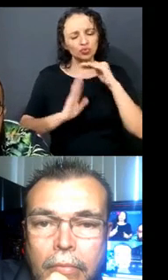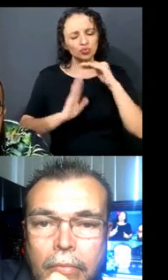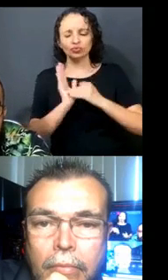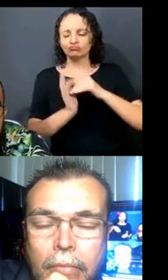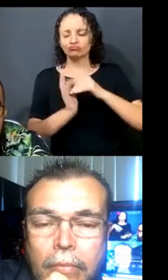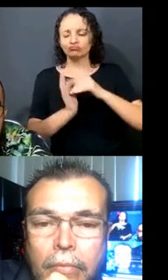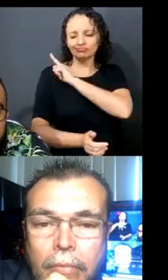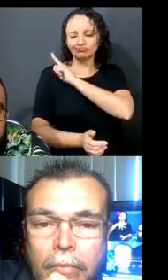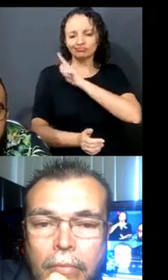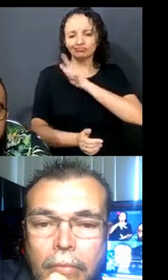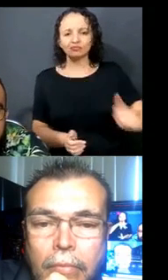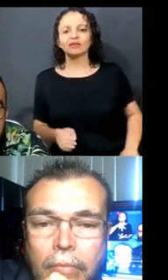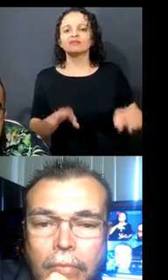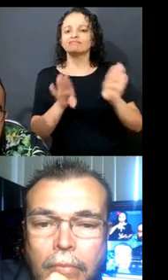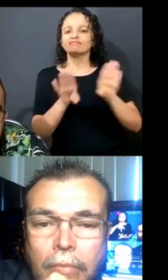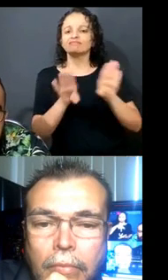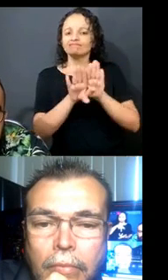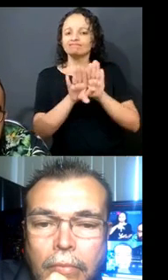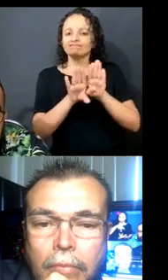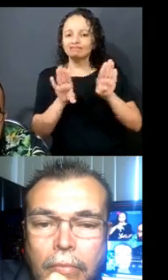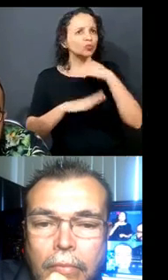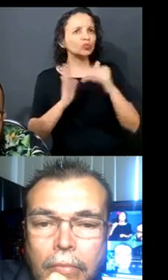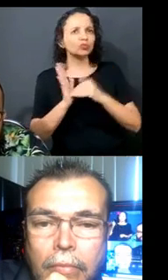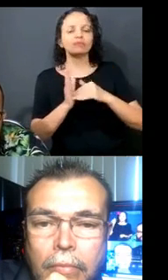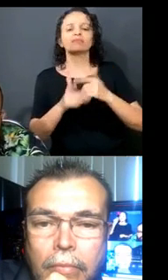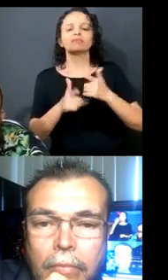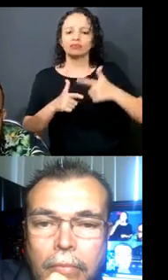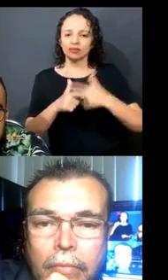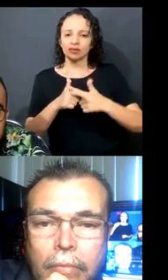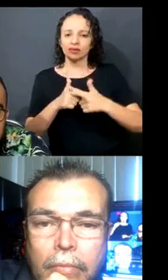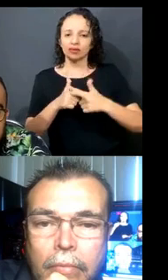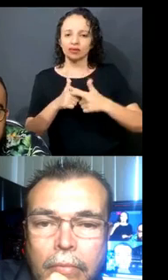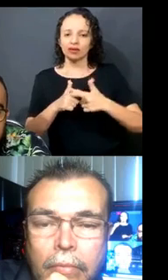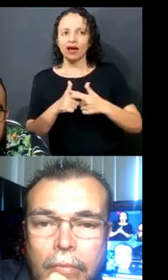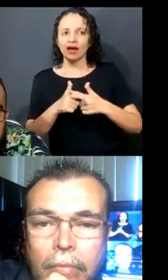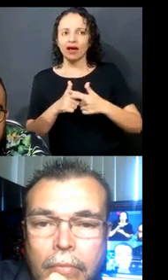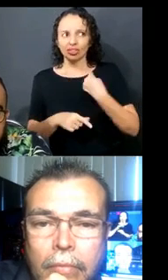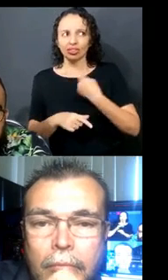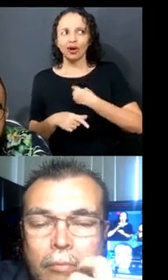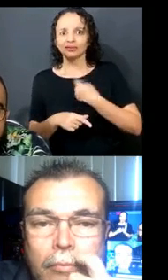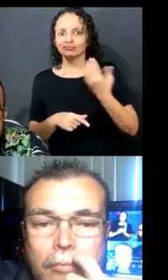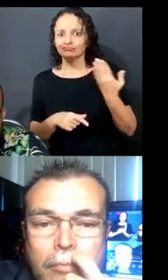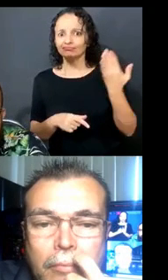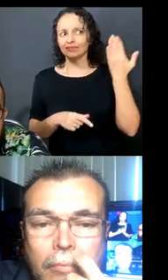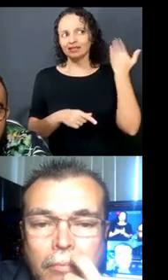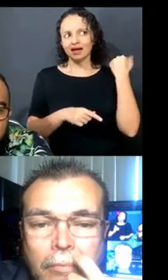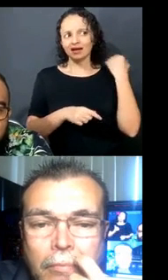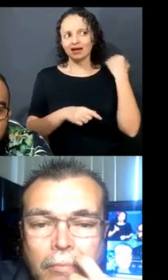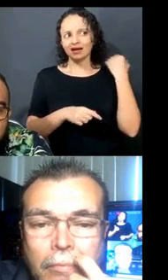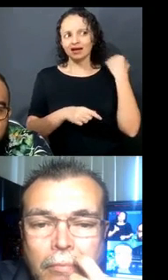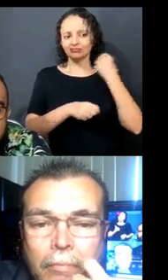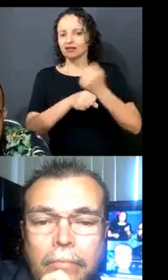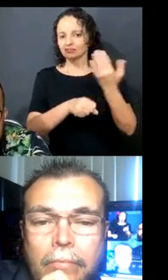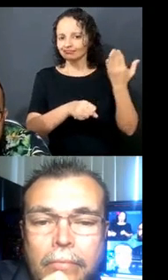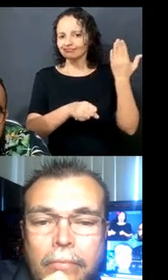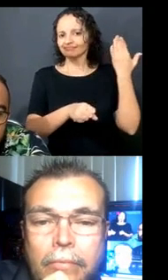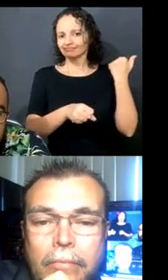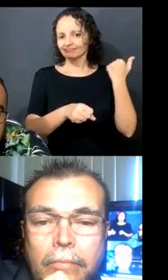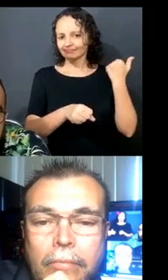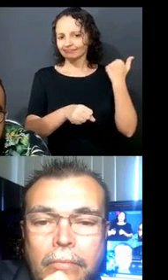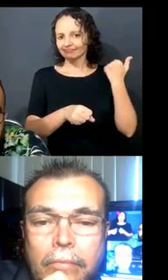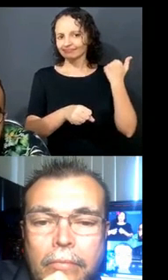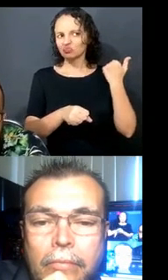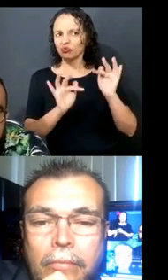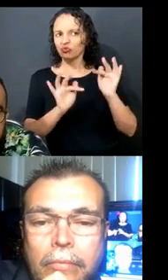né? Então, tudo se afetou. Então, aquele mundo de qual nós saímos lá do ano passado, final do ano